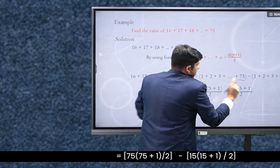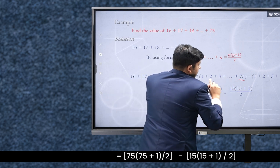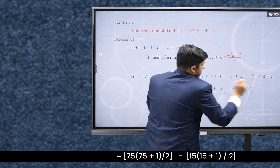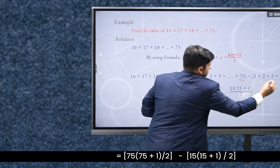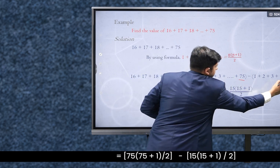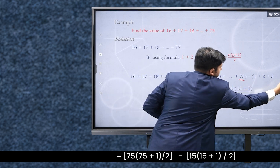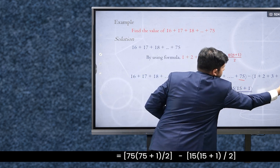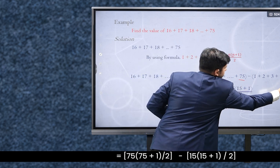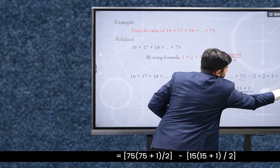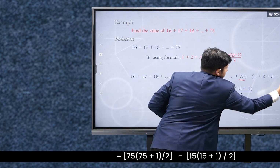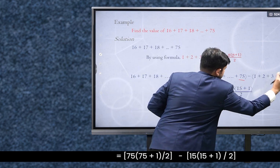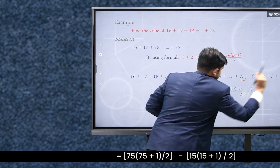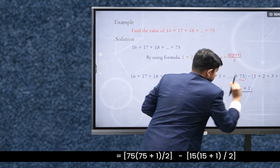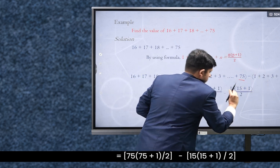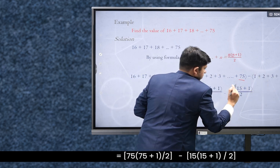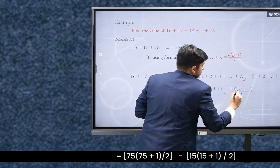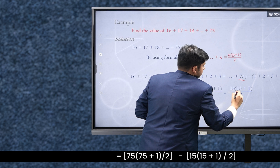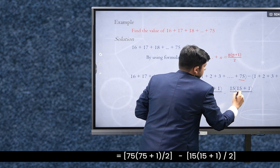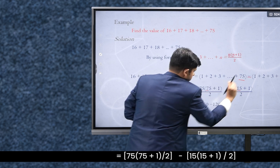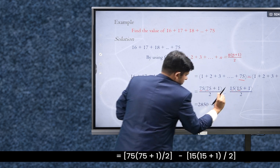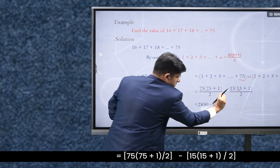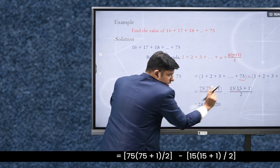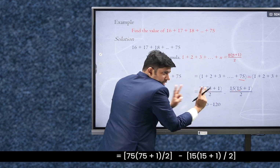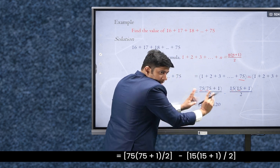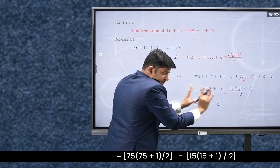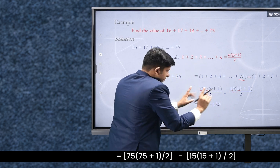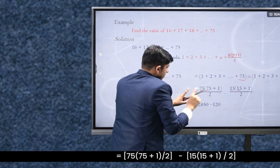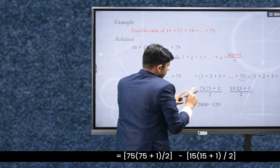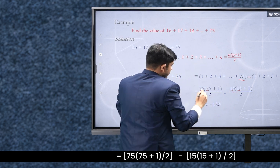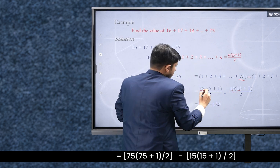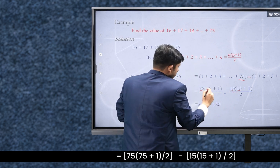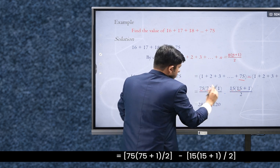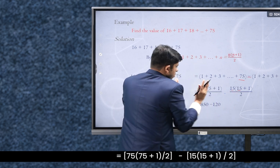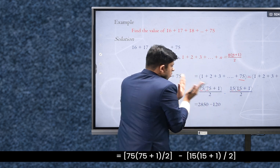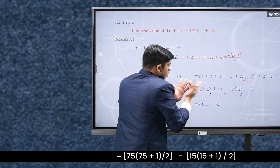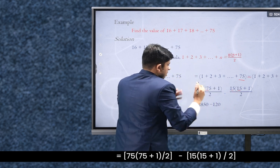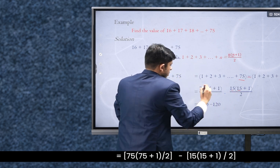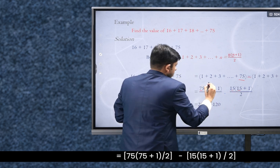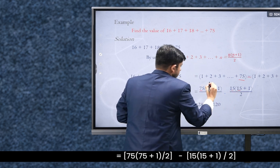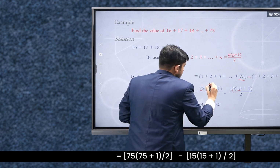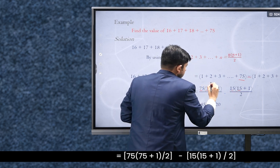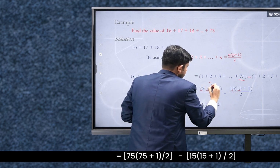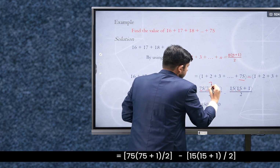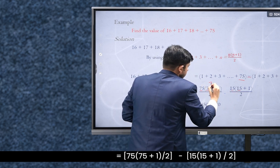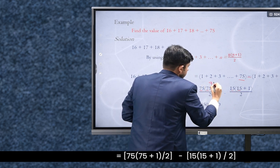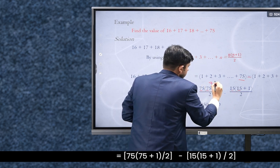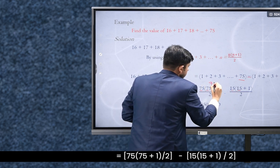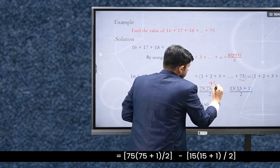75 ఇంటూ 75 ప్లస్ 1 బై 2 మైనస్ 15 ఇంటూ 15 ప్లస్ 1